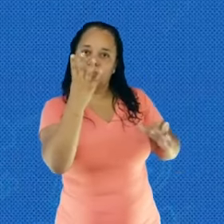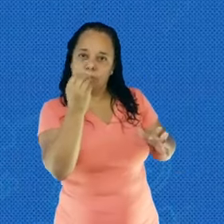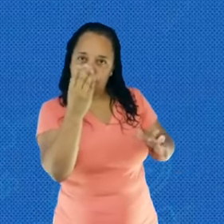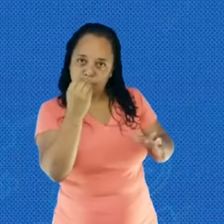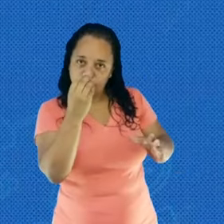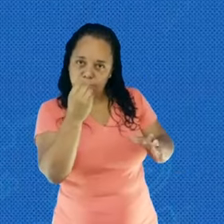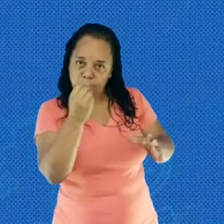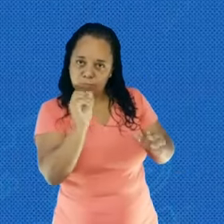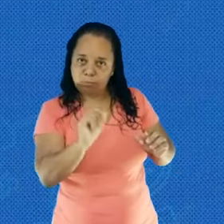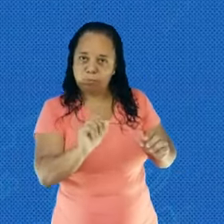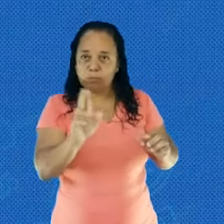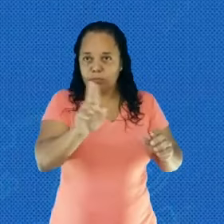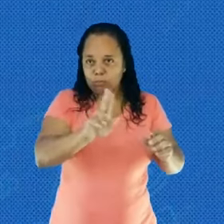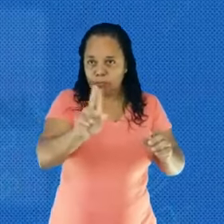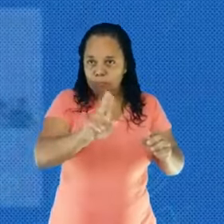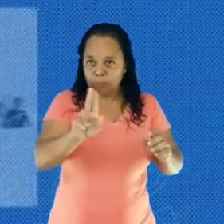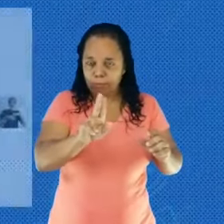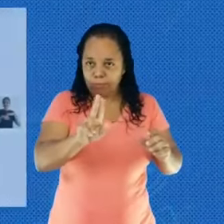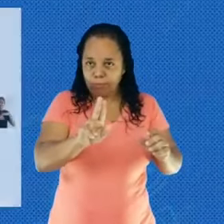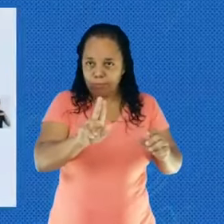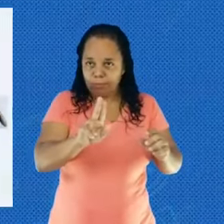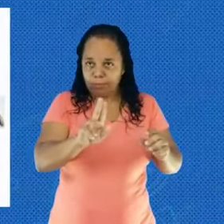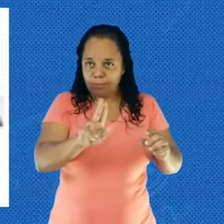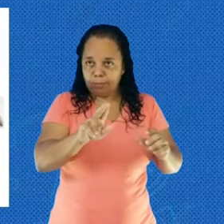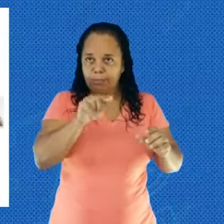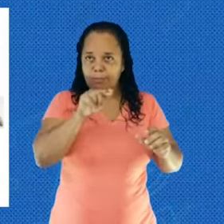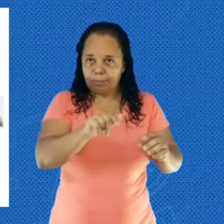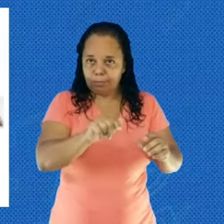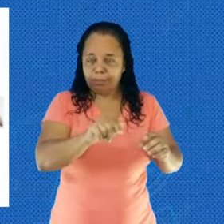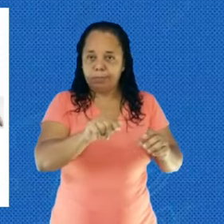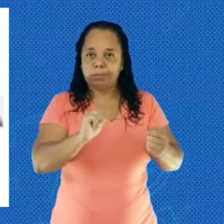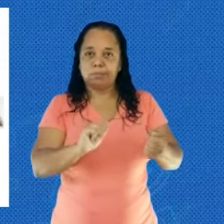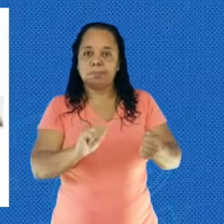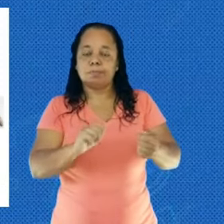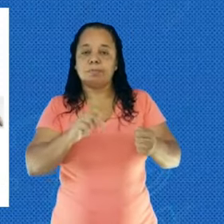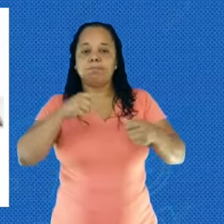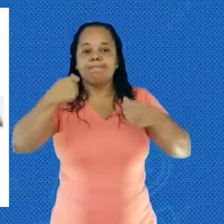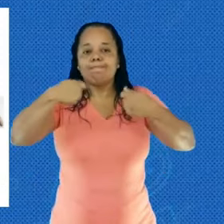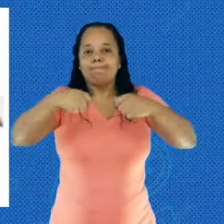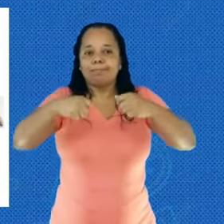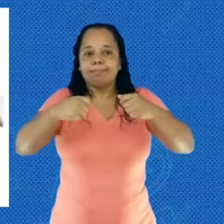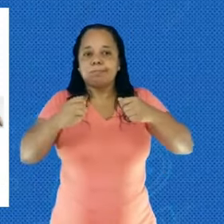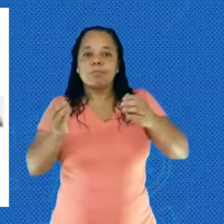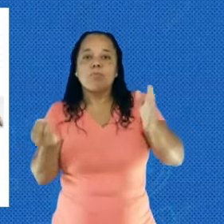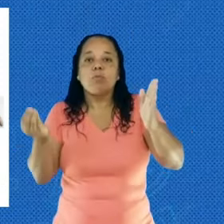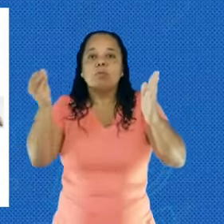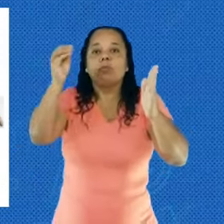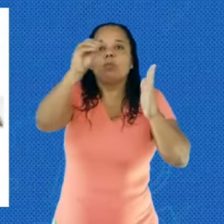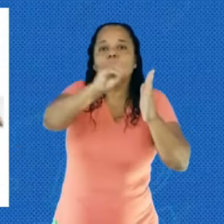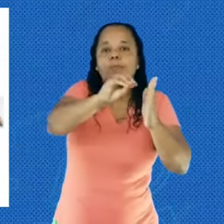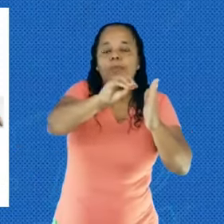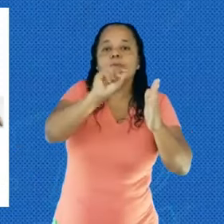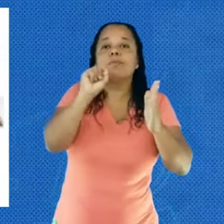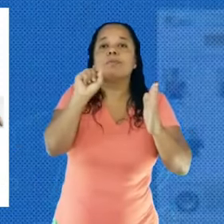de fotos, de imagens. Eu preciso colocar nesse PED a língua brasileira de